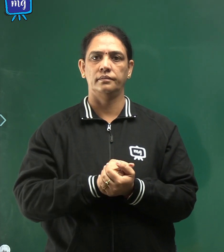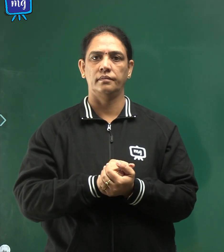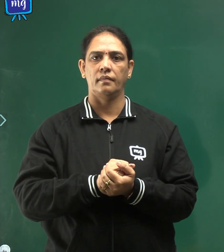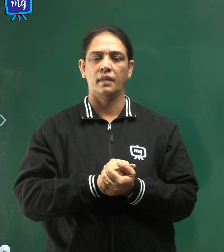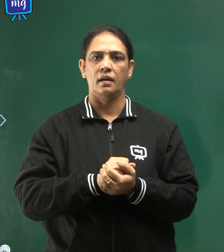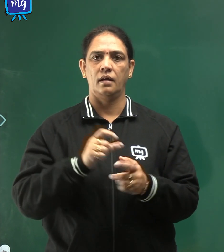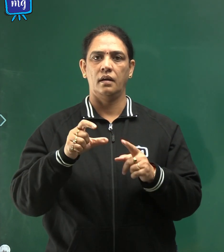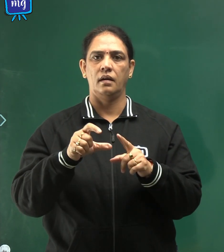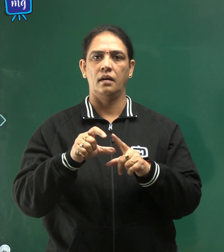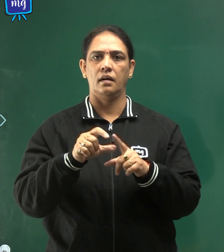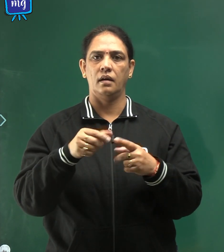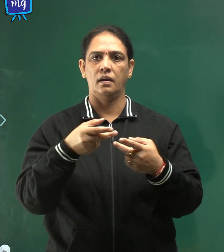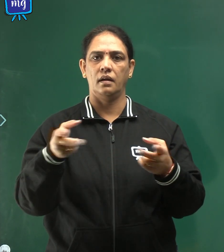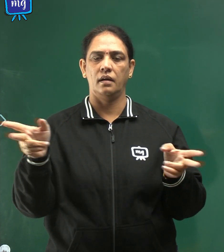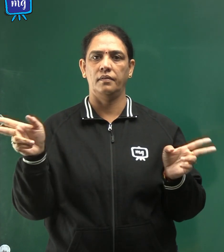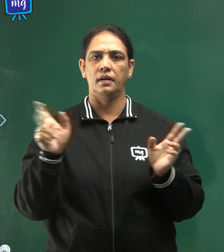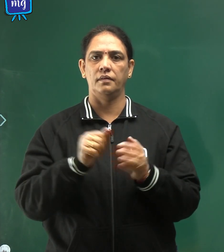अन्य स्वाद